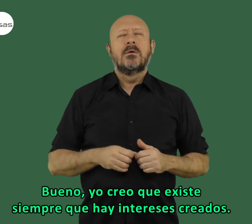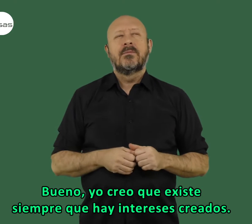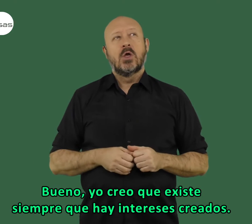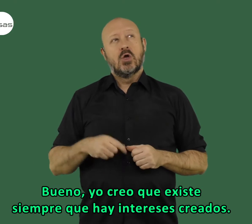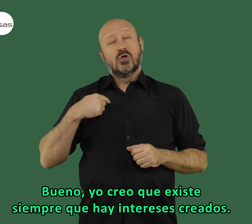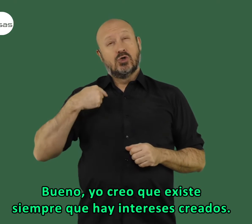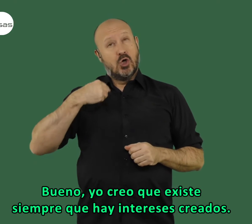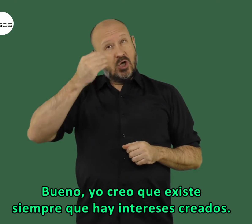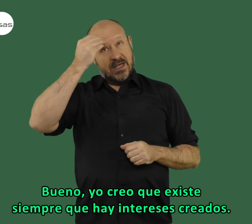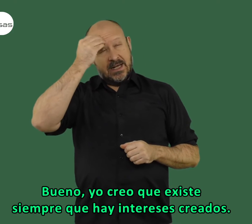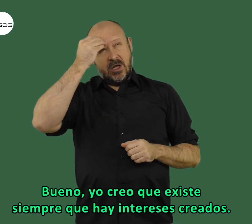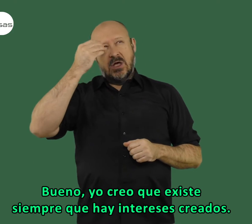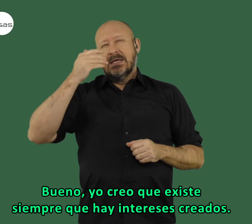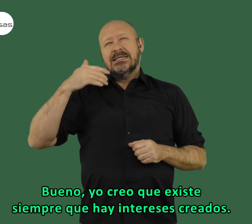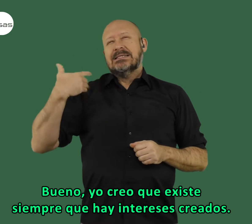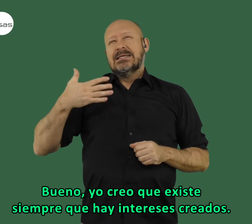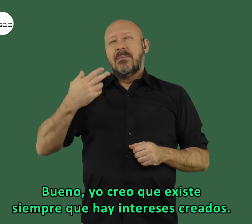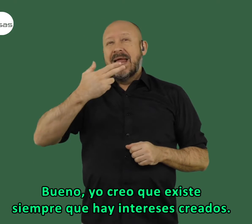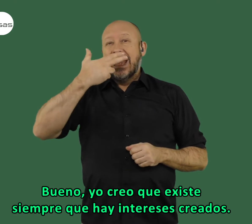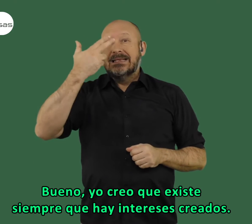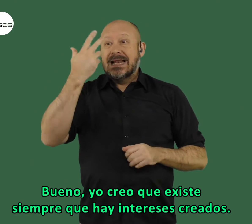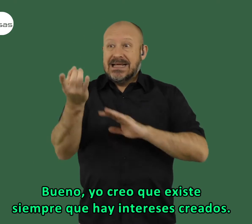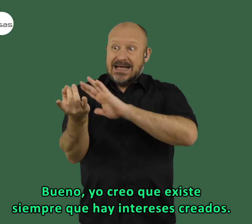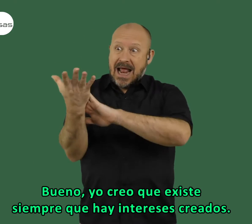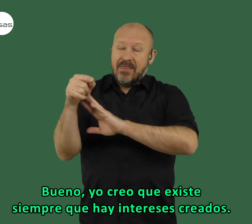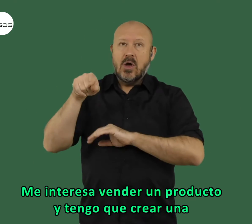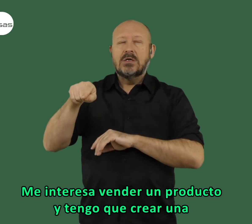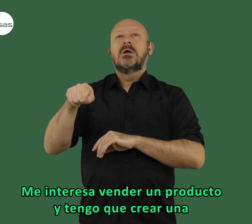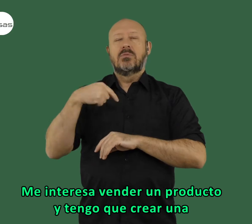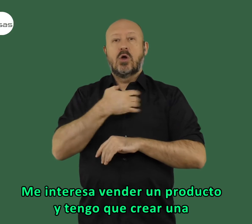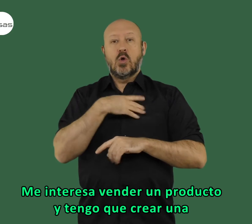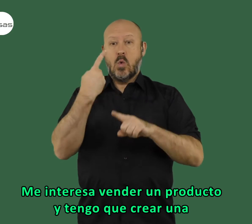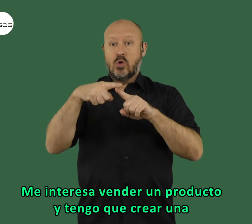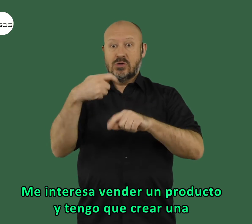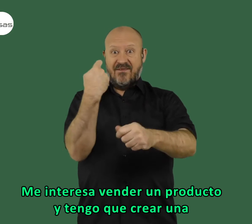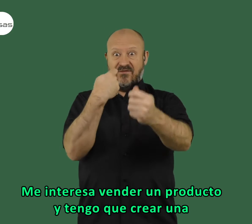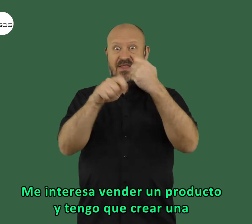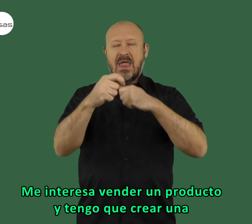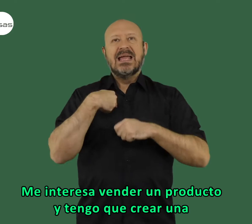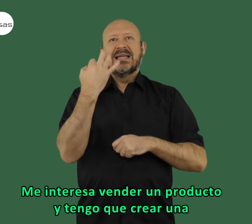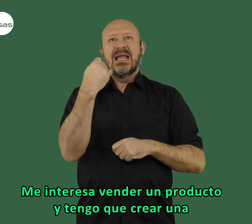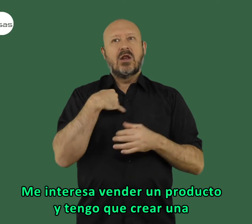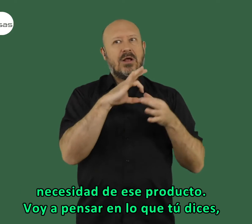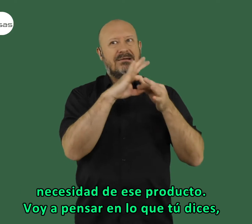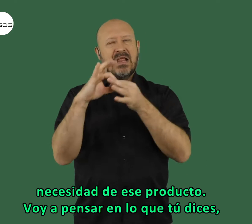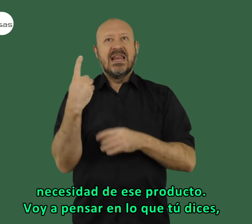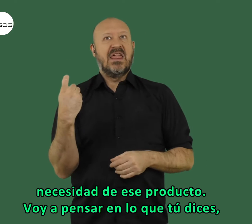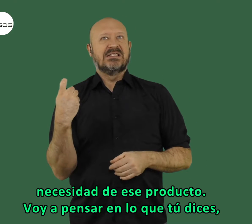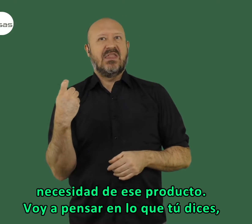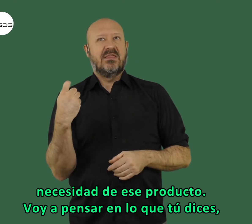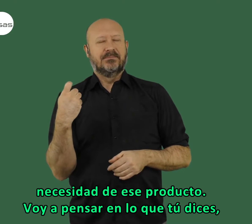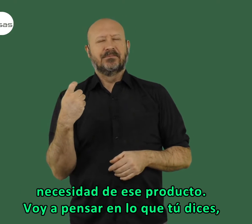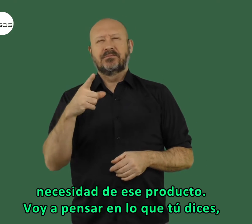cuándo? Bueno, yo creo que existe siempre que hay intereses creados. Me interesa vender un producto y tengo que crear una necesidad